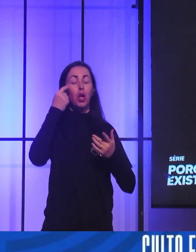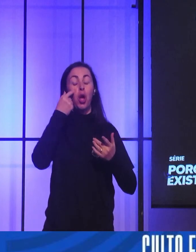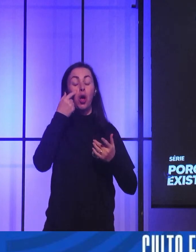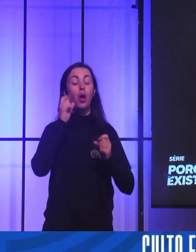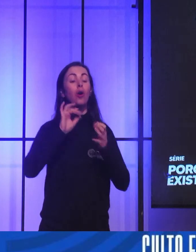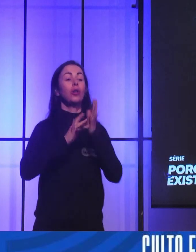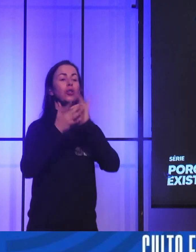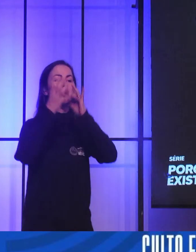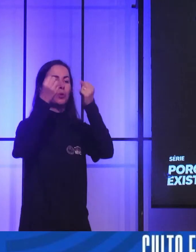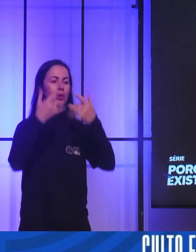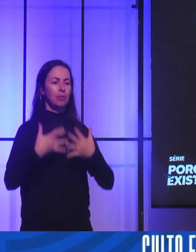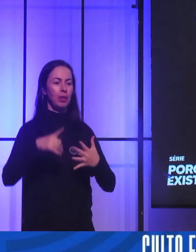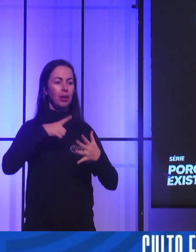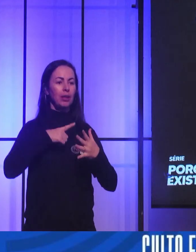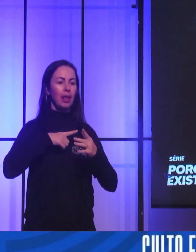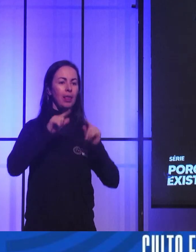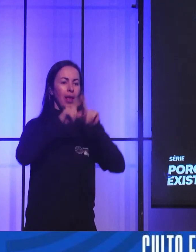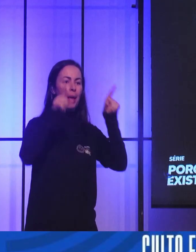Entrem pela porta estreita.